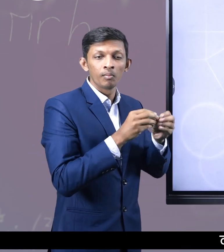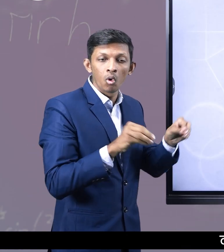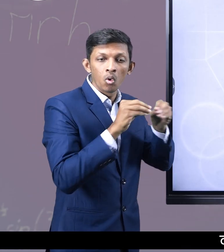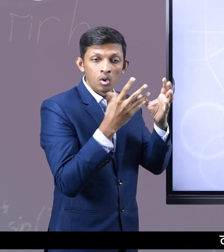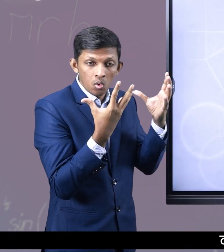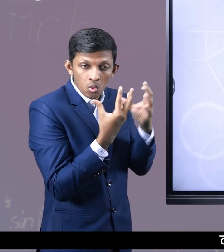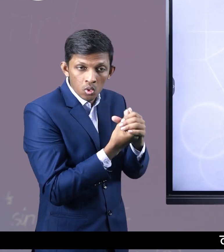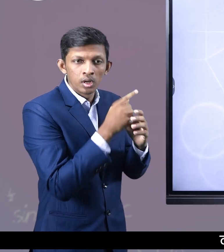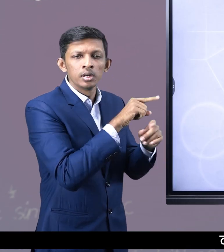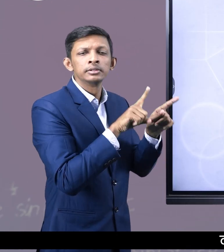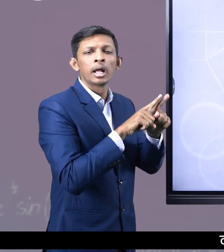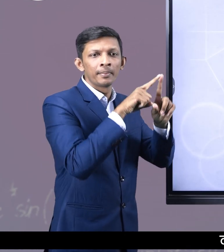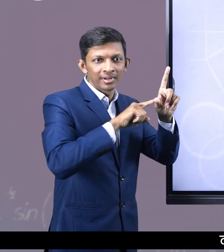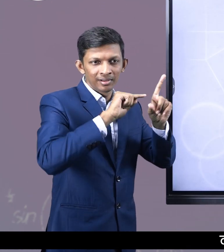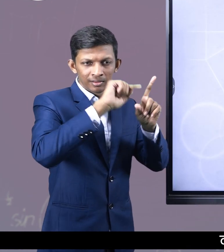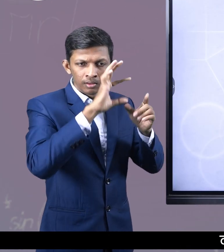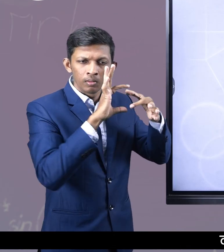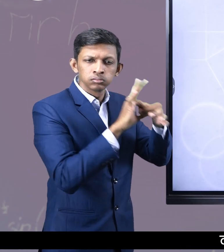वरील कोनांची जोडी